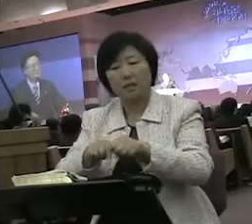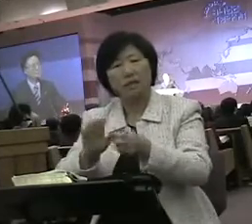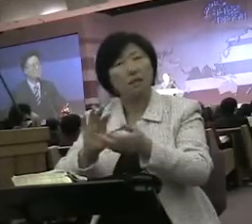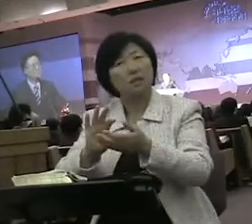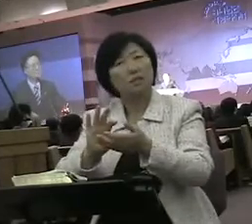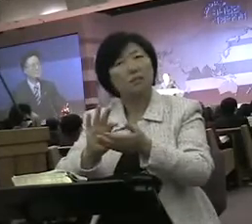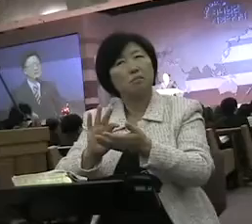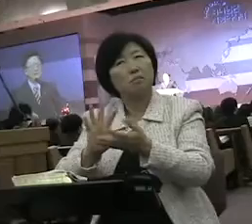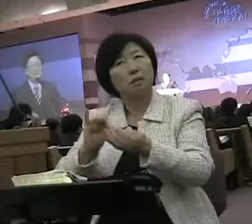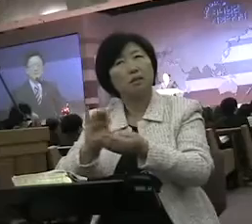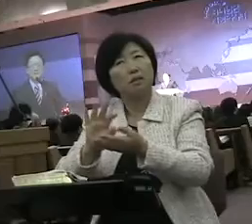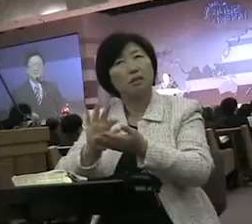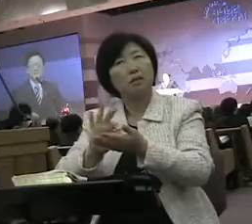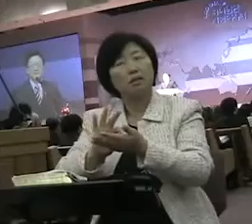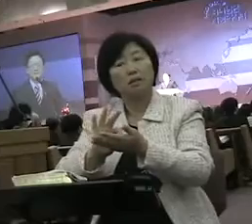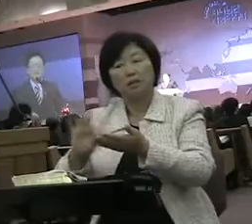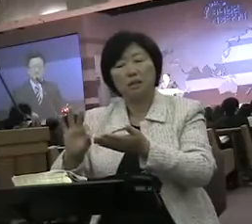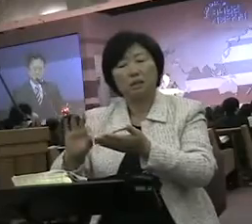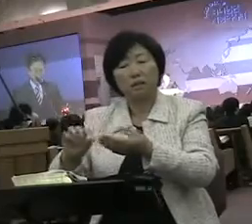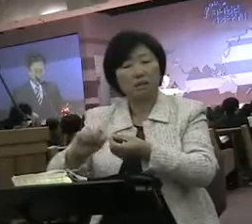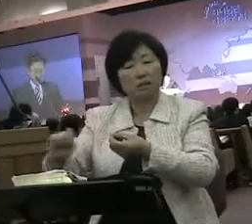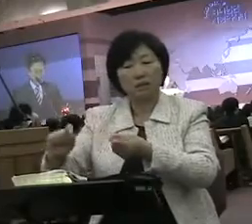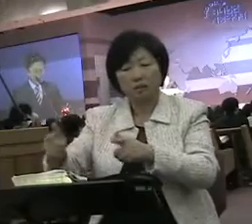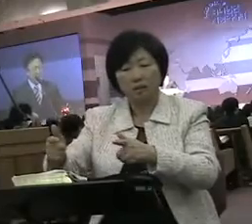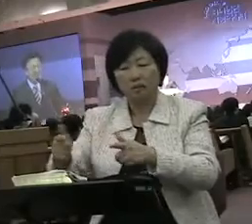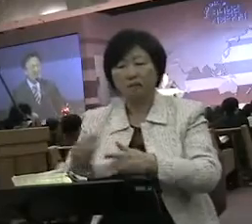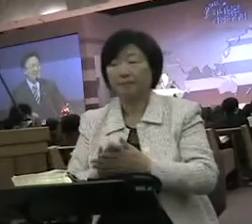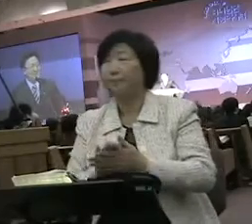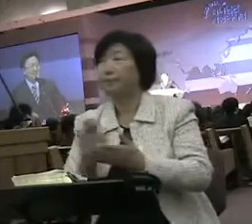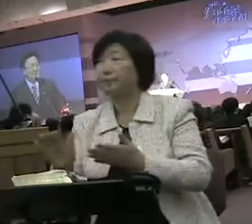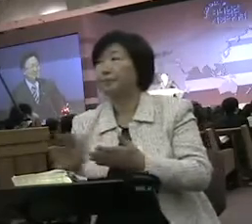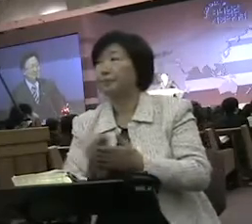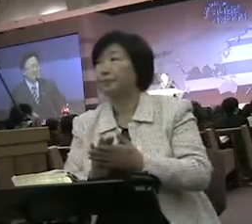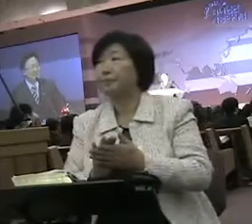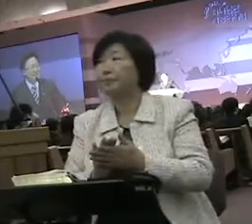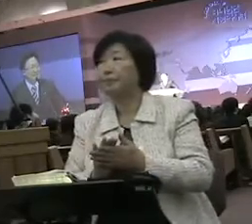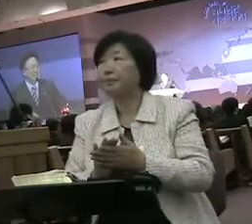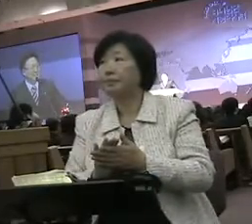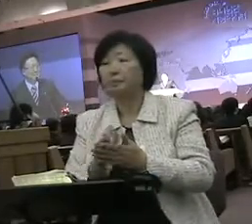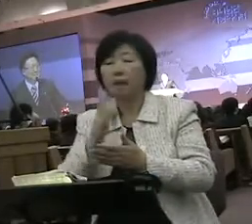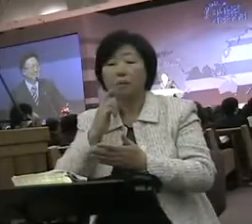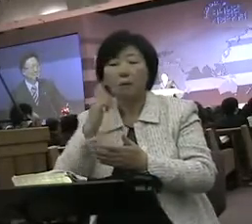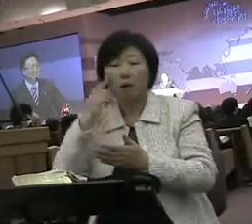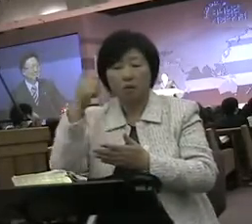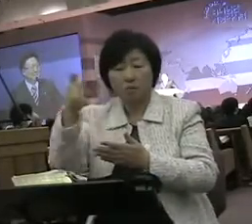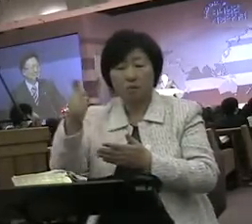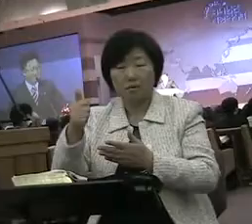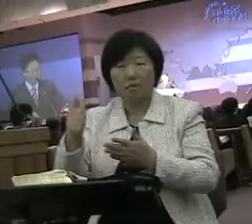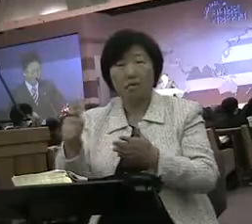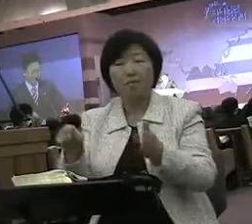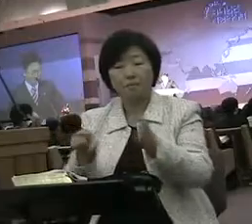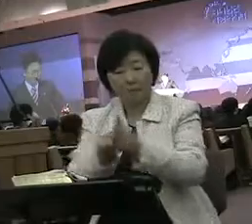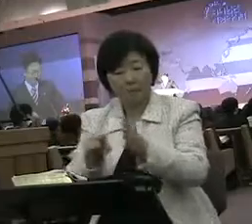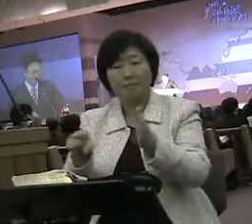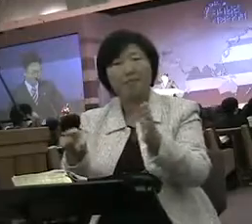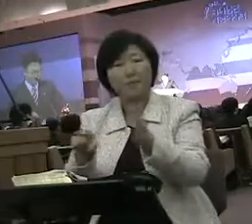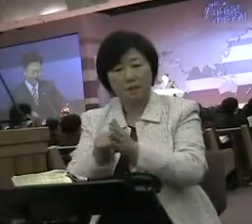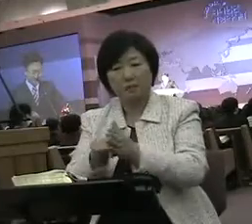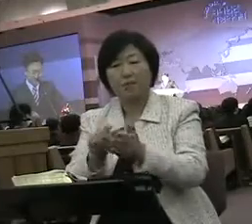않습니다. 시간이 걸리지 않습니다. 이것이 제가 믿는 믿음입니다.